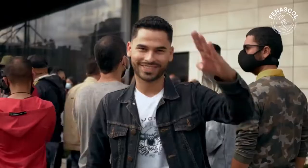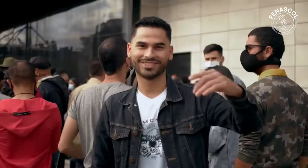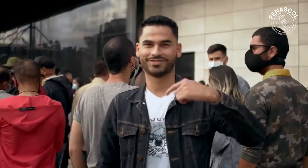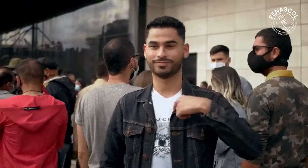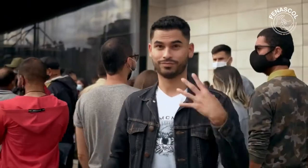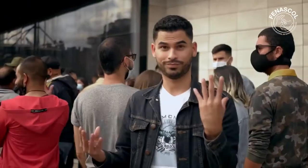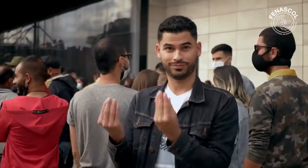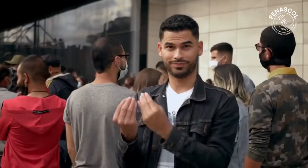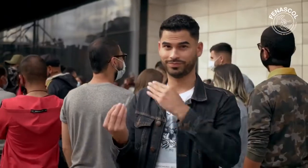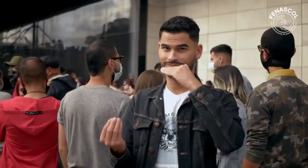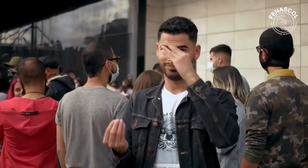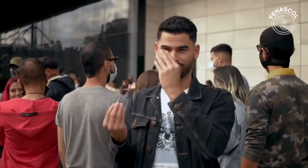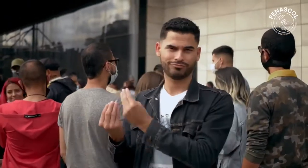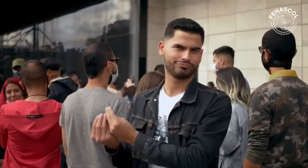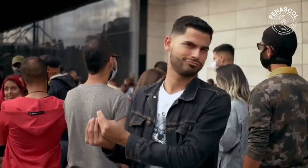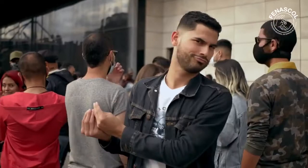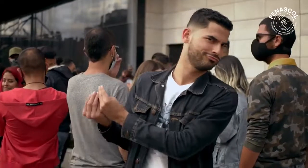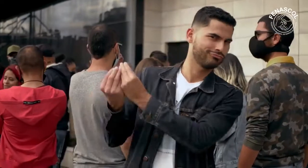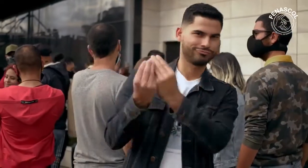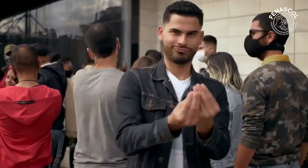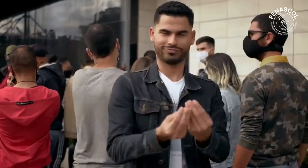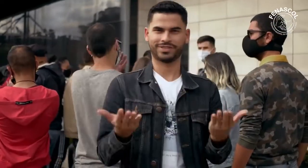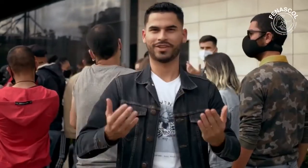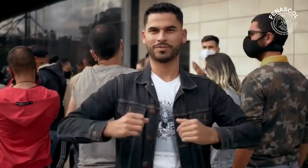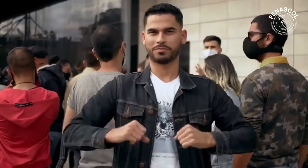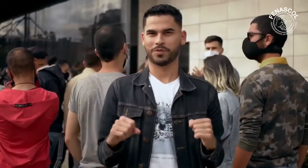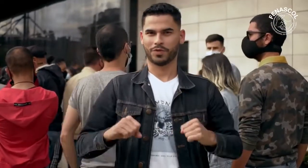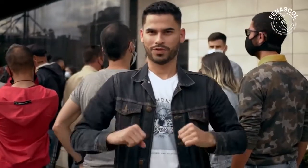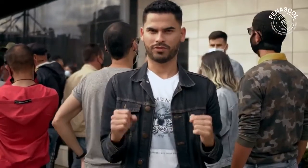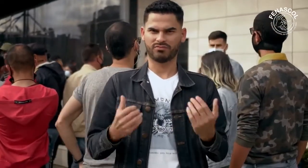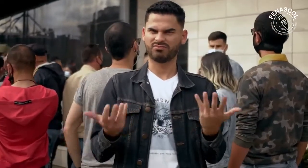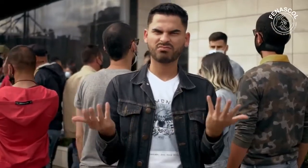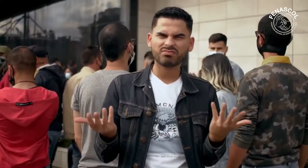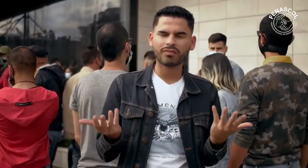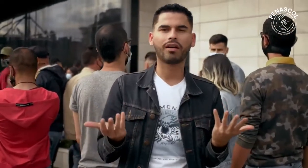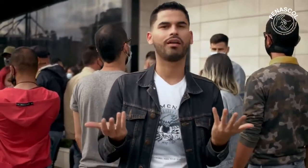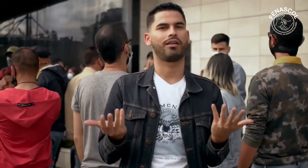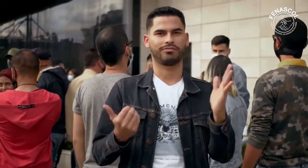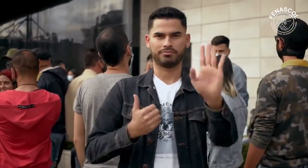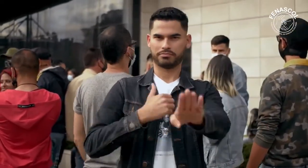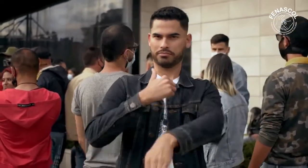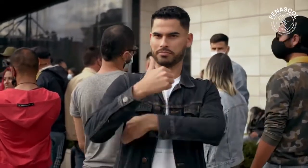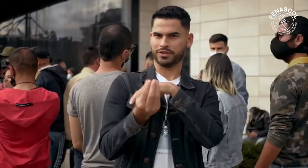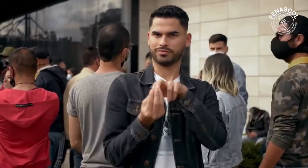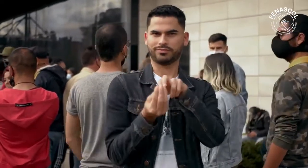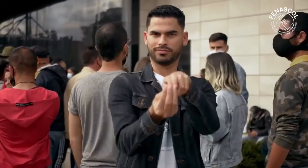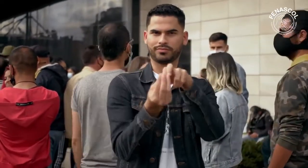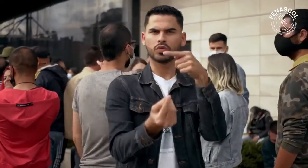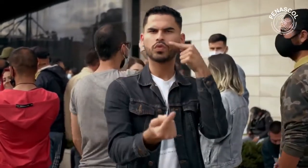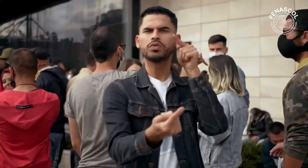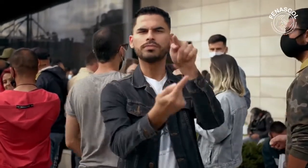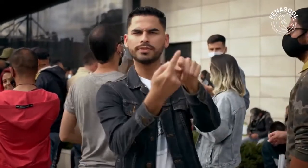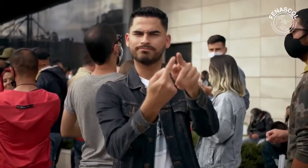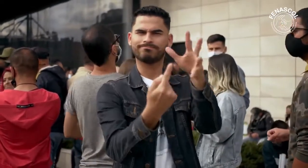Hola, venimos desde Medellín. Estamos acá en Bogotá, en el Ministerio de Transporte,